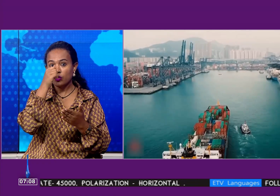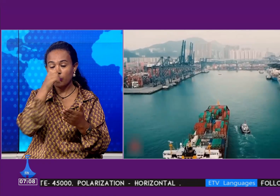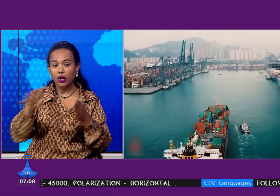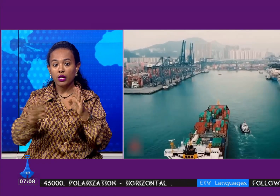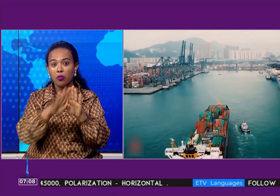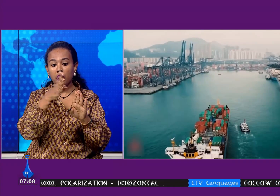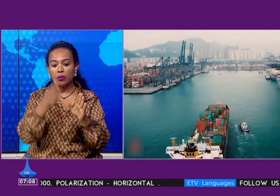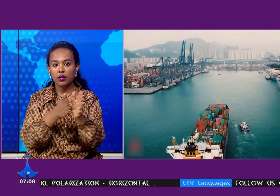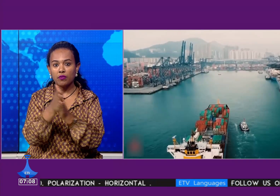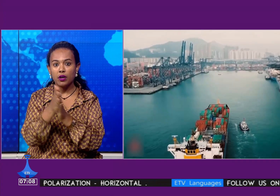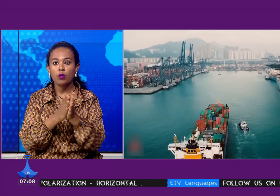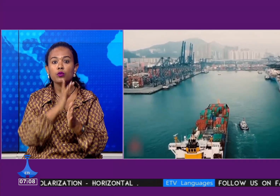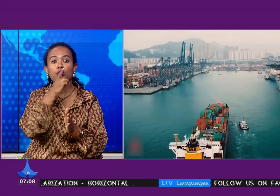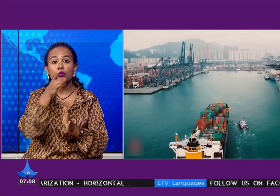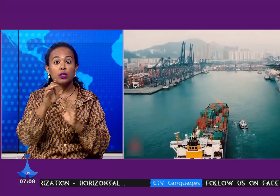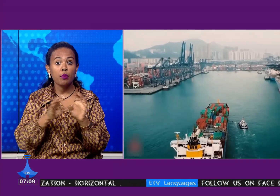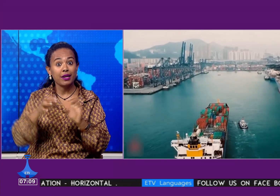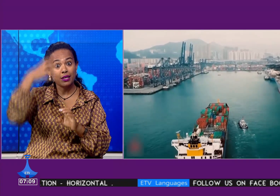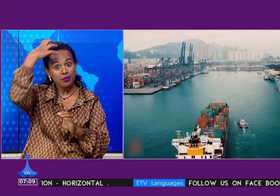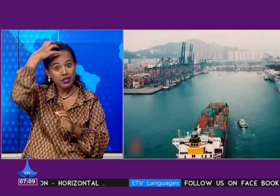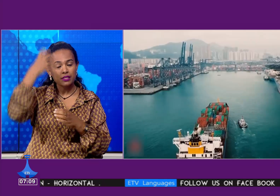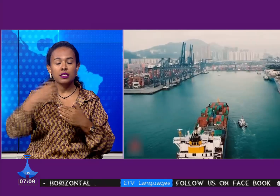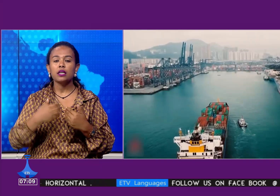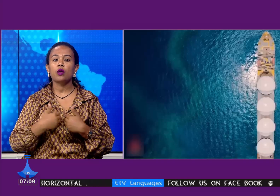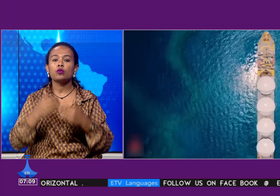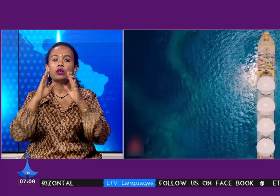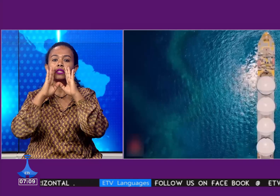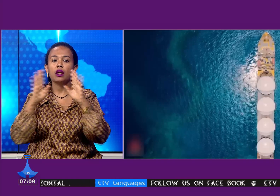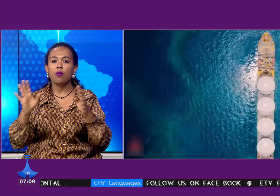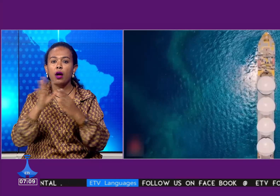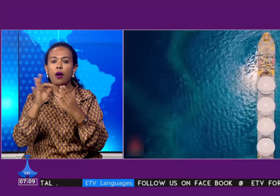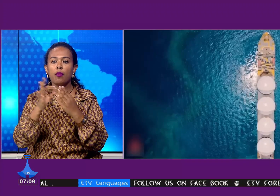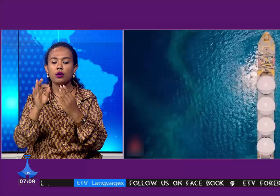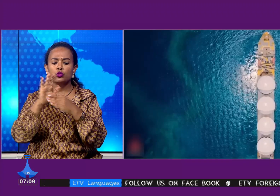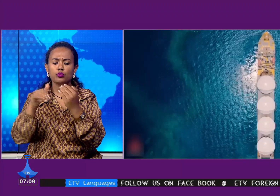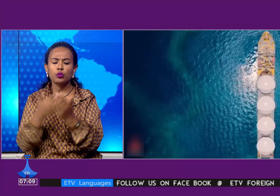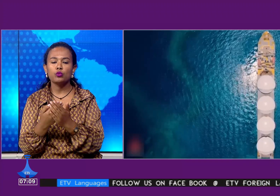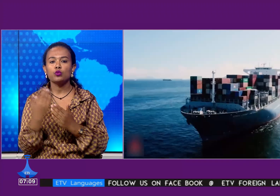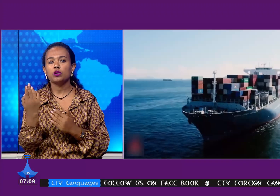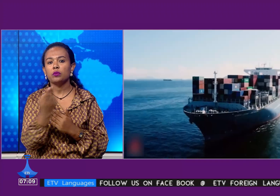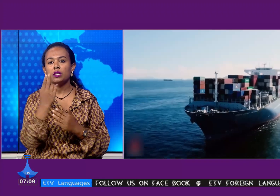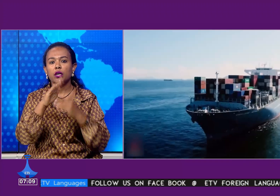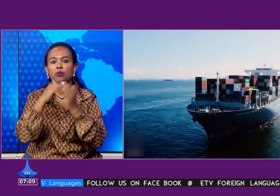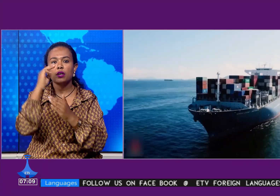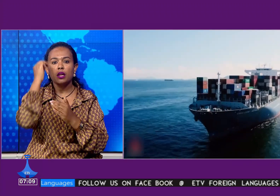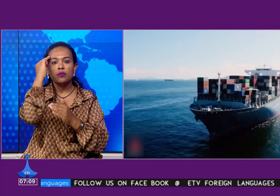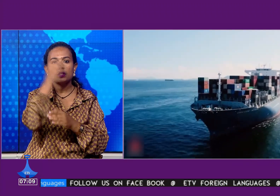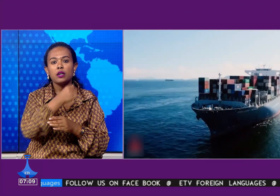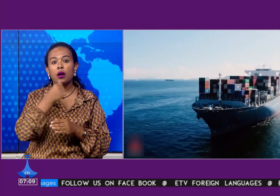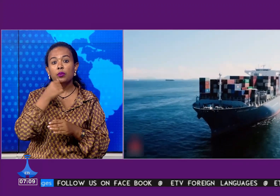በር ፍላጎት እውን ለማድረግ መንግስት ያሉትን ሰላማዊ አማራጮች በሙሉ እንደሚጠቀም ጠቅላይ ሚኒስትር አብይ